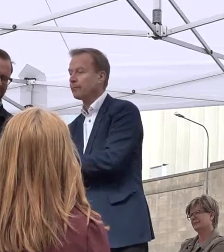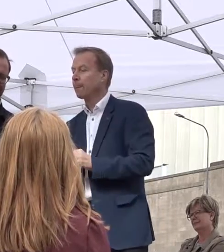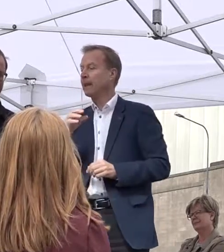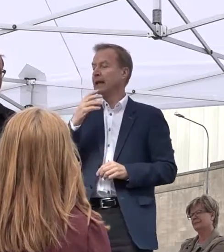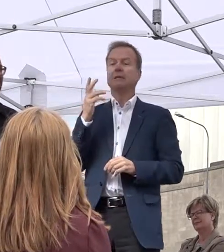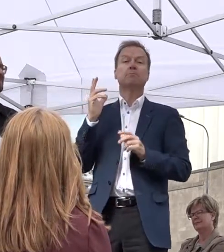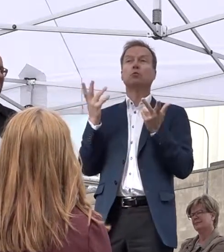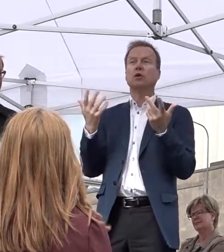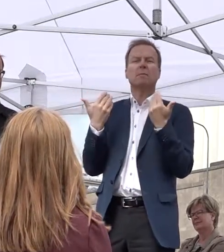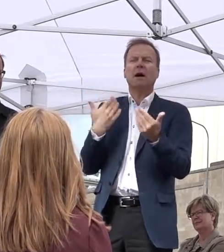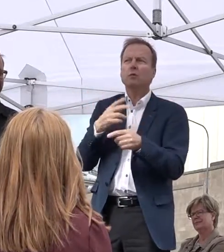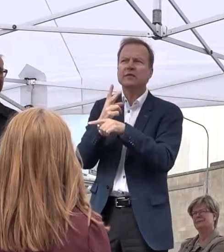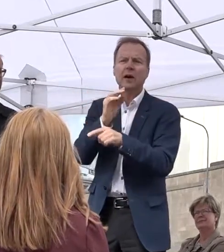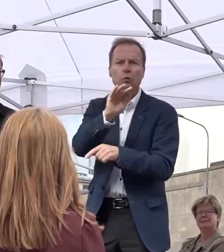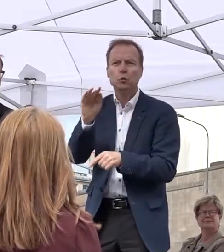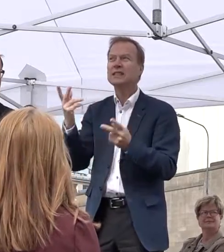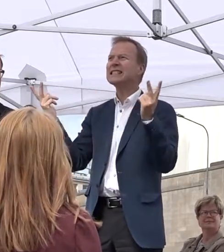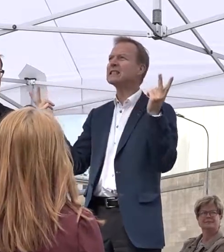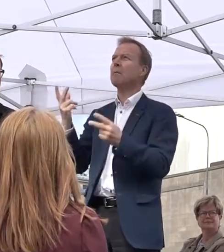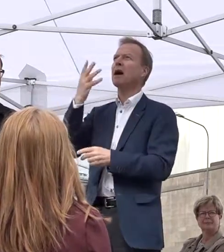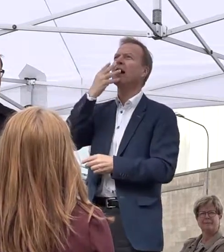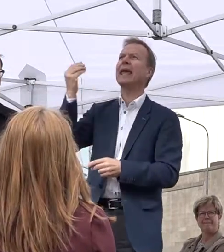sopimuksessa konkreettisesti.